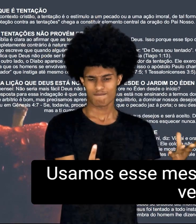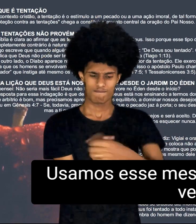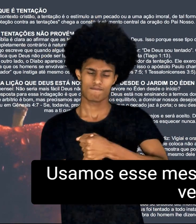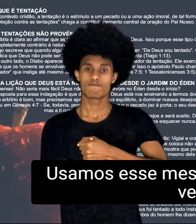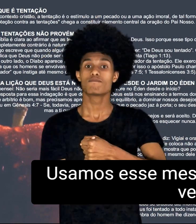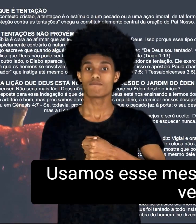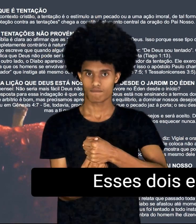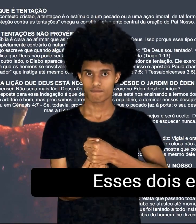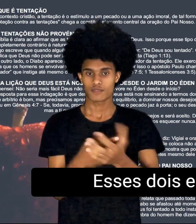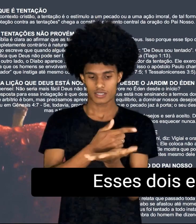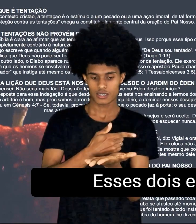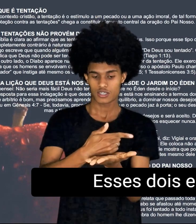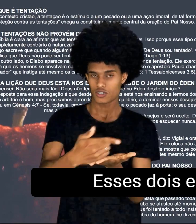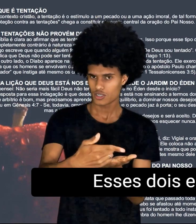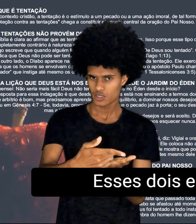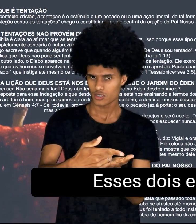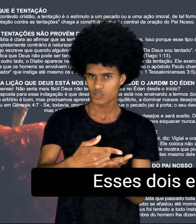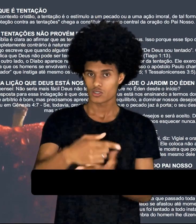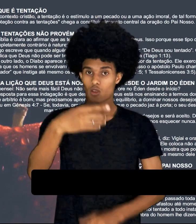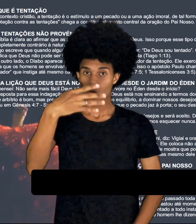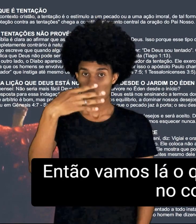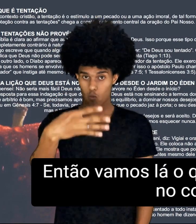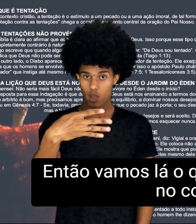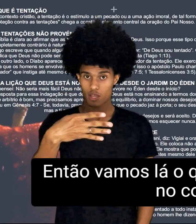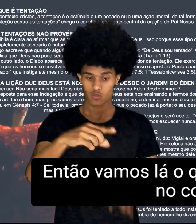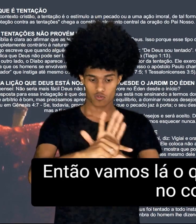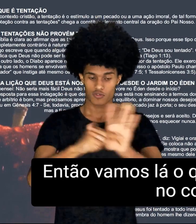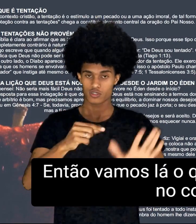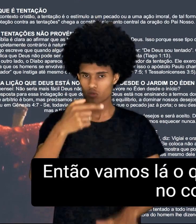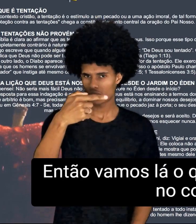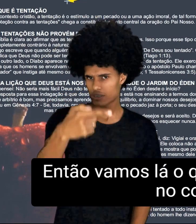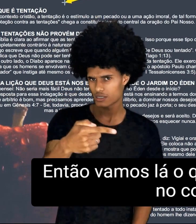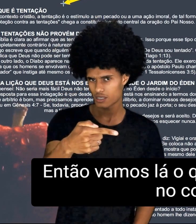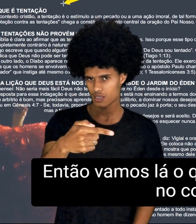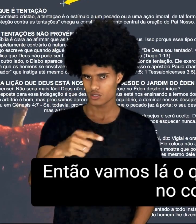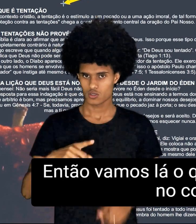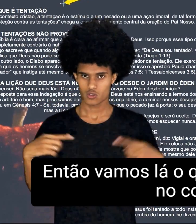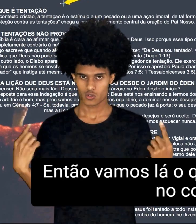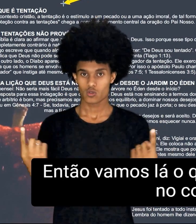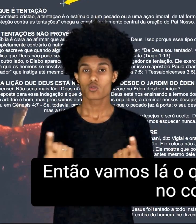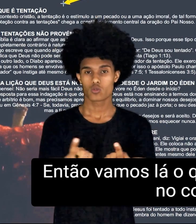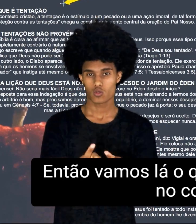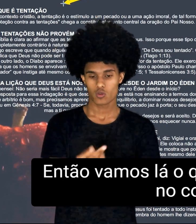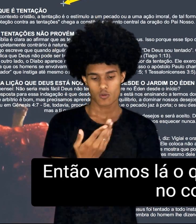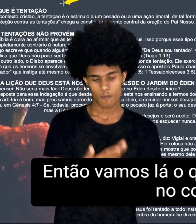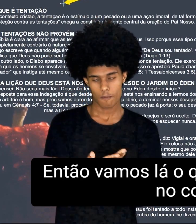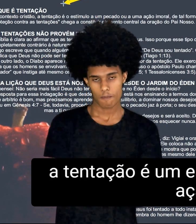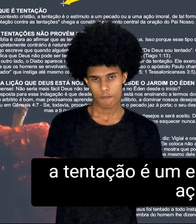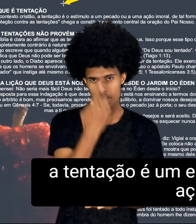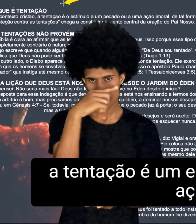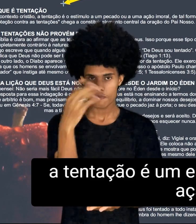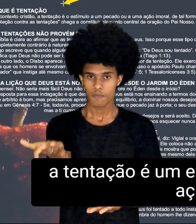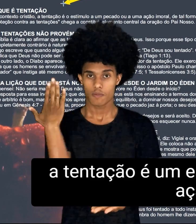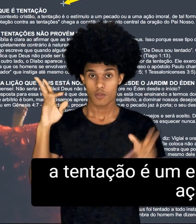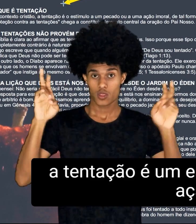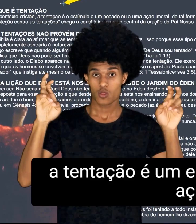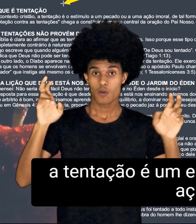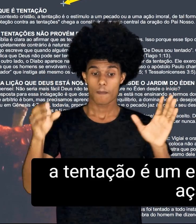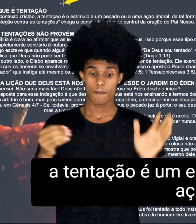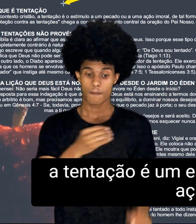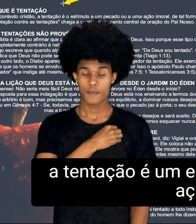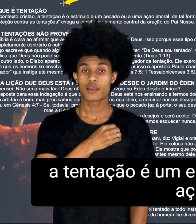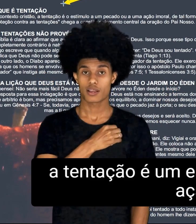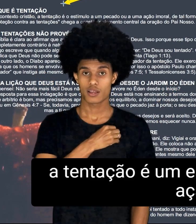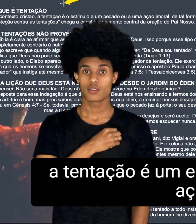base, tá? Esses dois estudos se completam, tá bom? Então vamos lá, o que é tentação? Aqui em cima, ó. No contexto cristão, a tentação é um estímulo